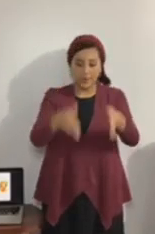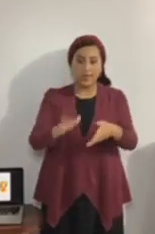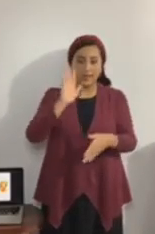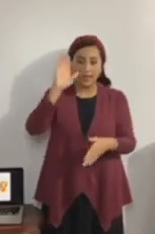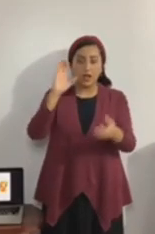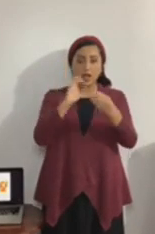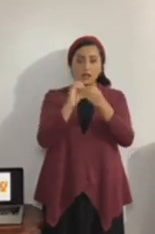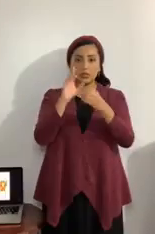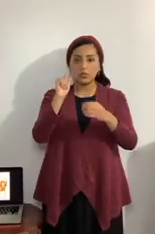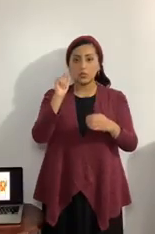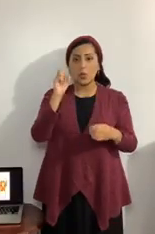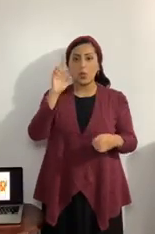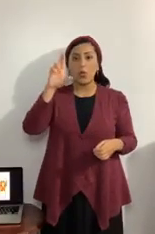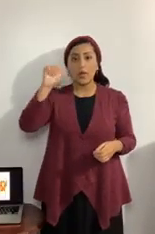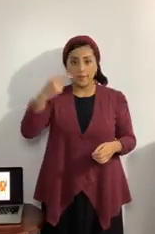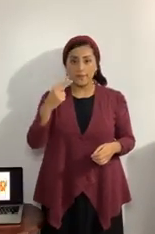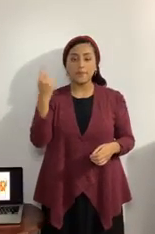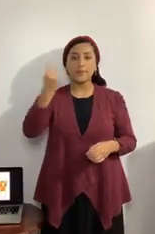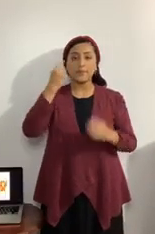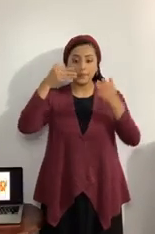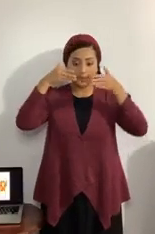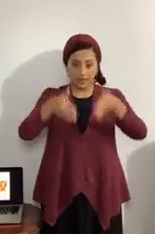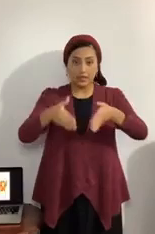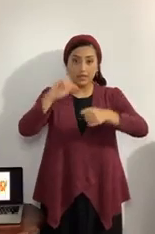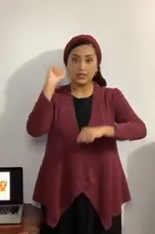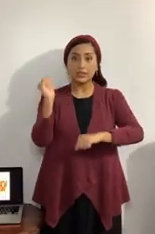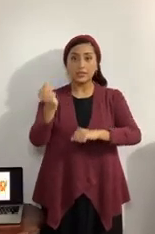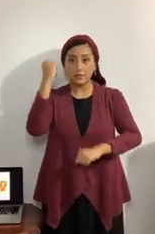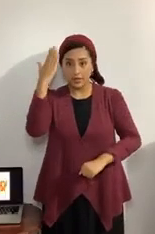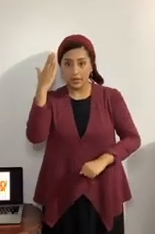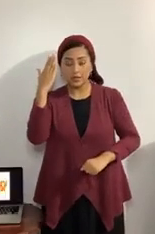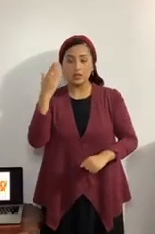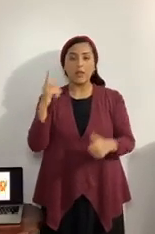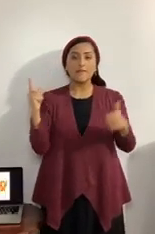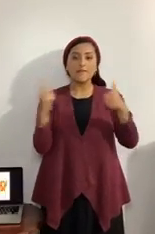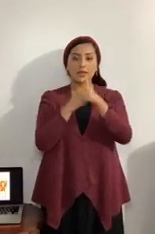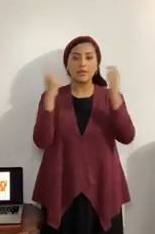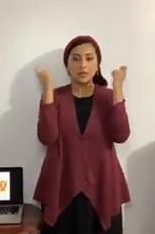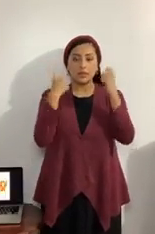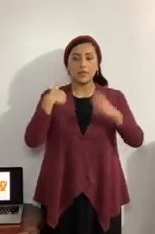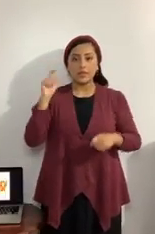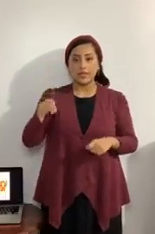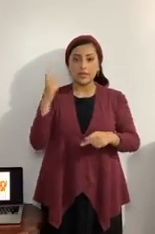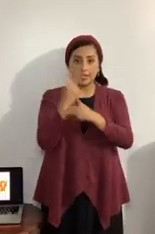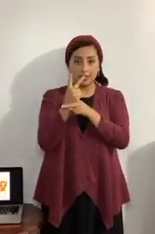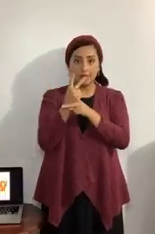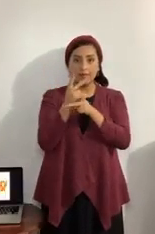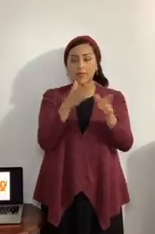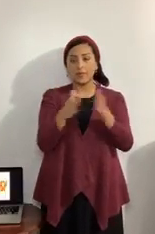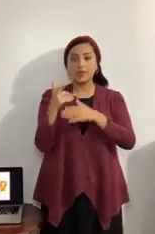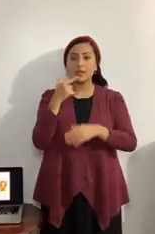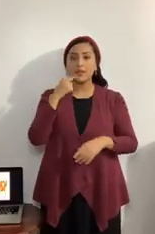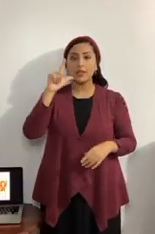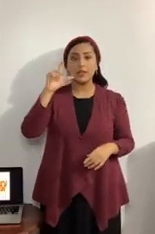Torah. Él solamente se basa al Shabbat. Y es la primera fiesta que debemos de guardar según Levítico 23, Vallicar